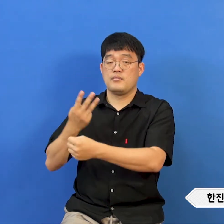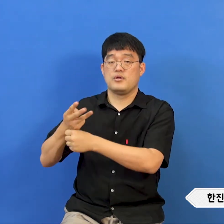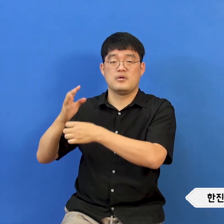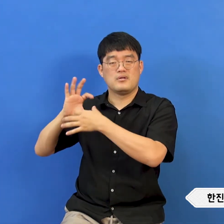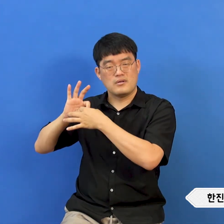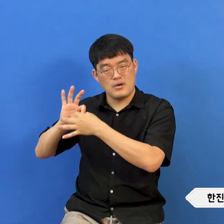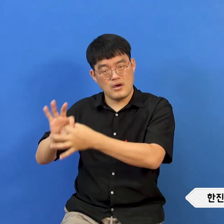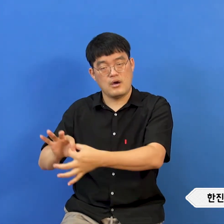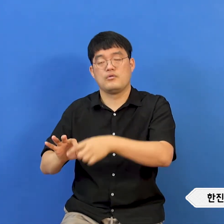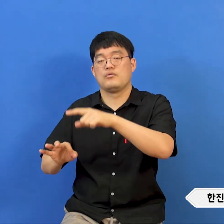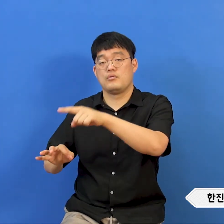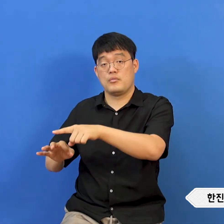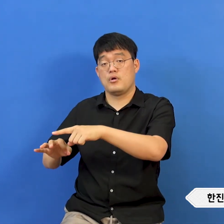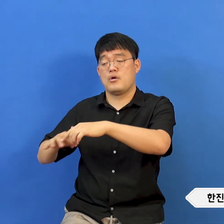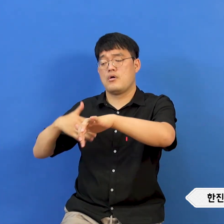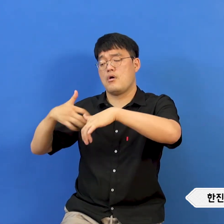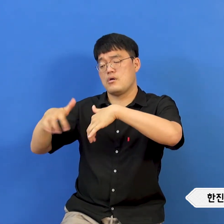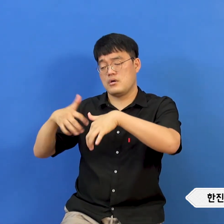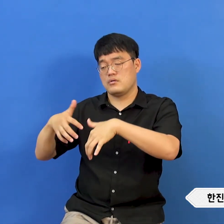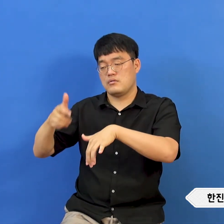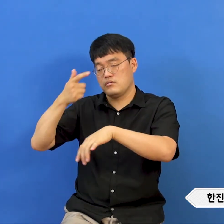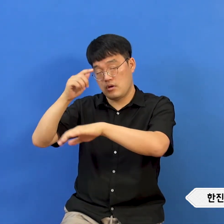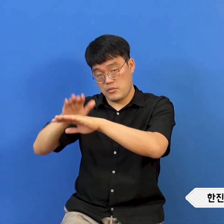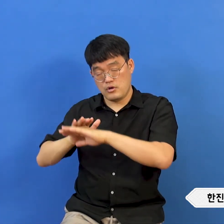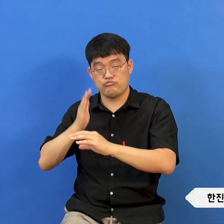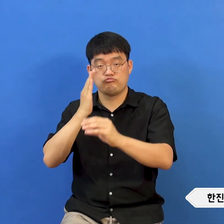길바닥에서 예배를 드리고 있습니다.